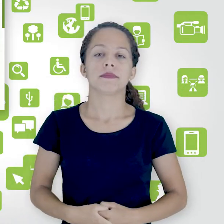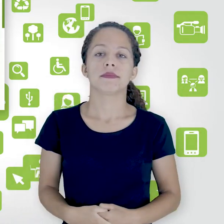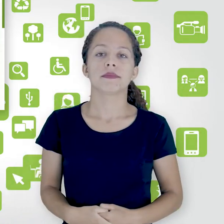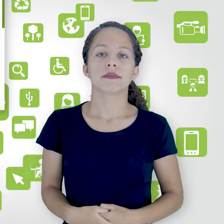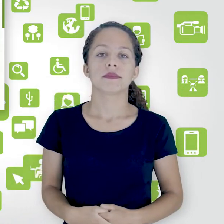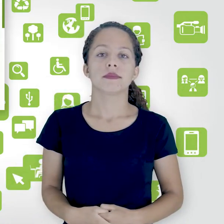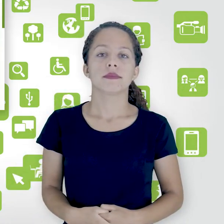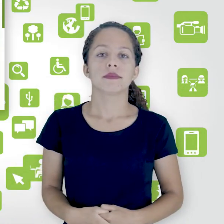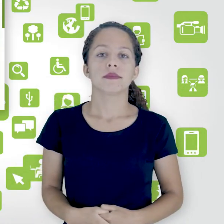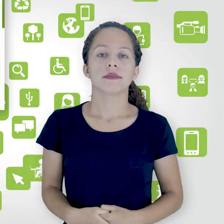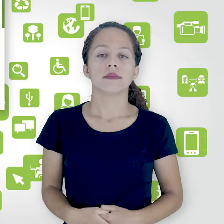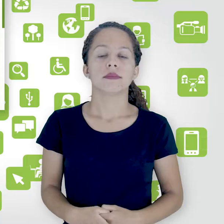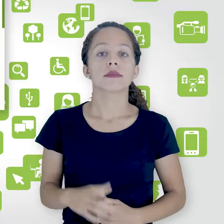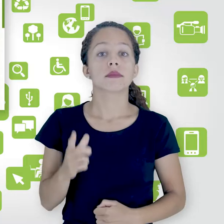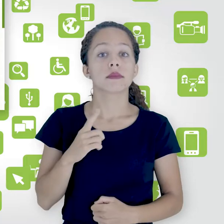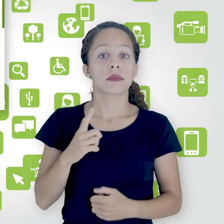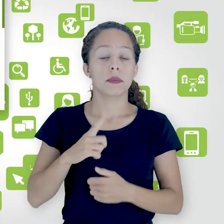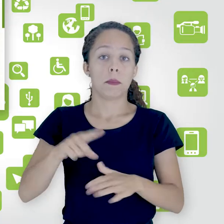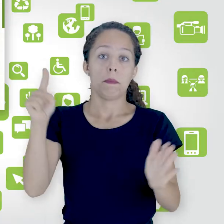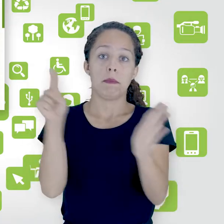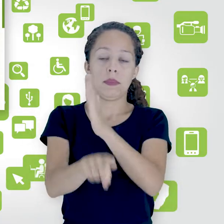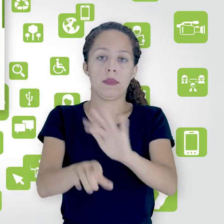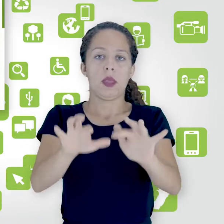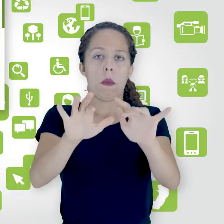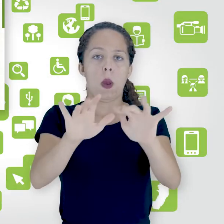O enunciado da questão.